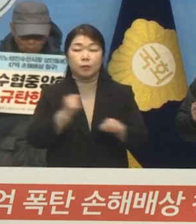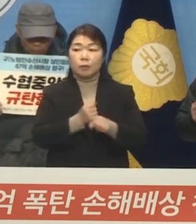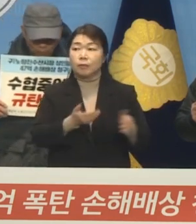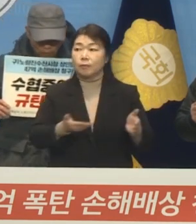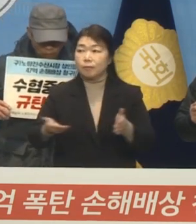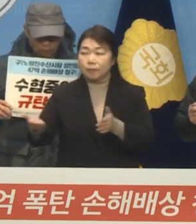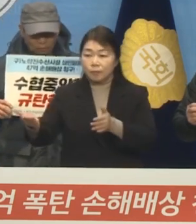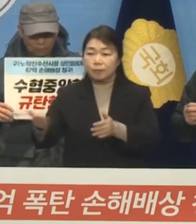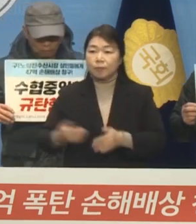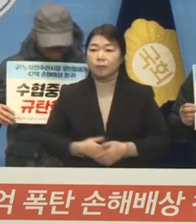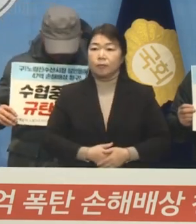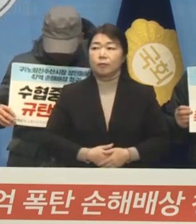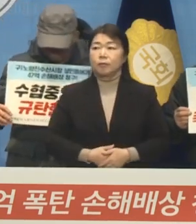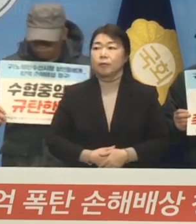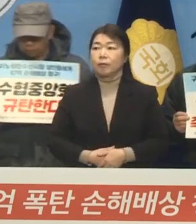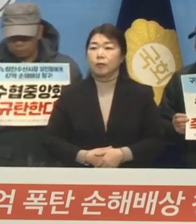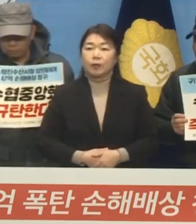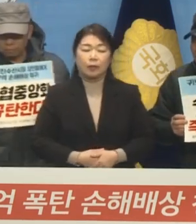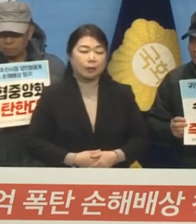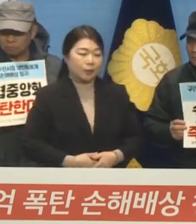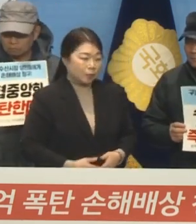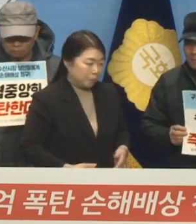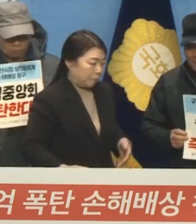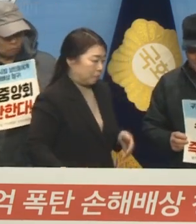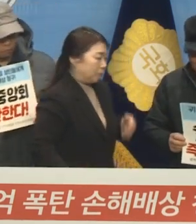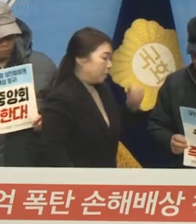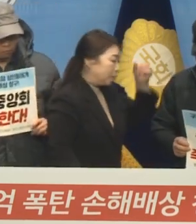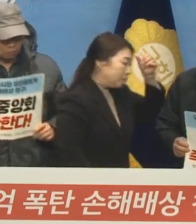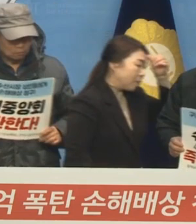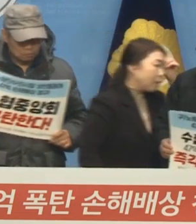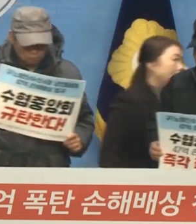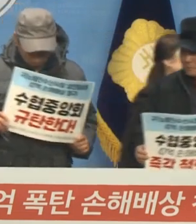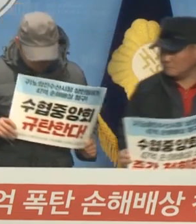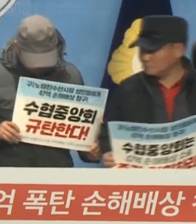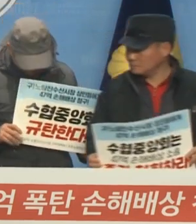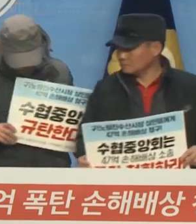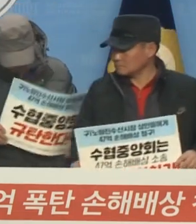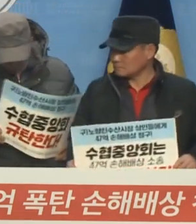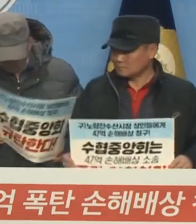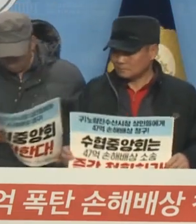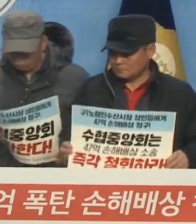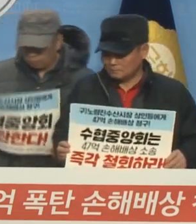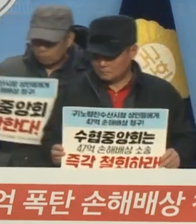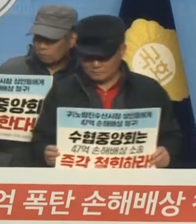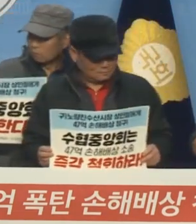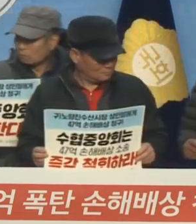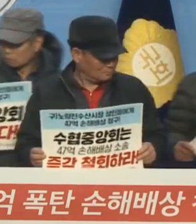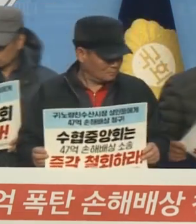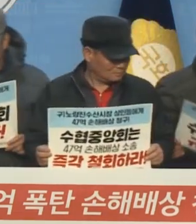참가자분들 서주시면 네, 같이 사진 찍고 마무리하겠습니다.